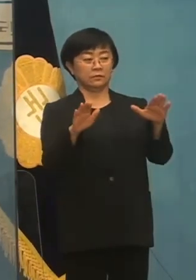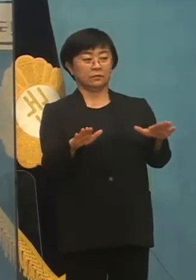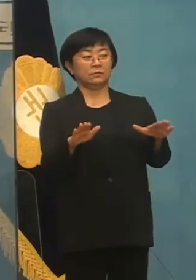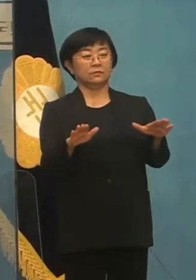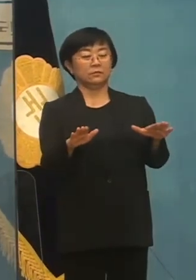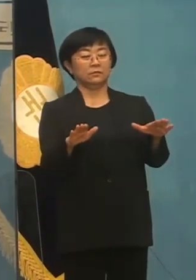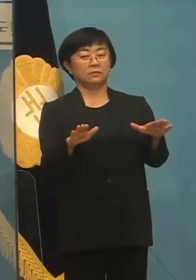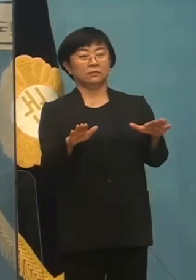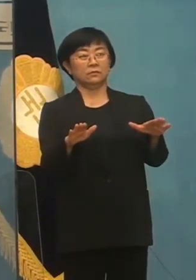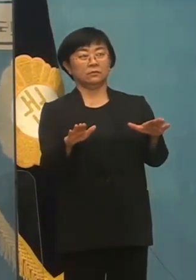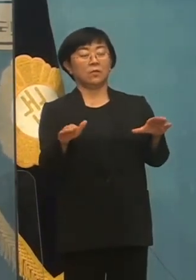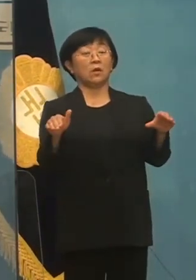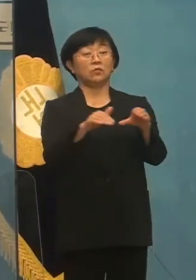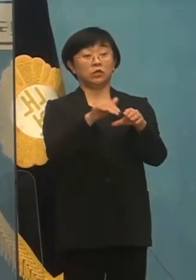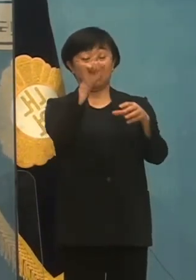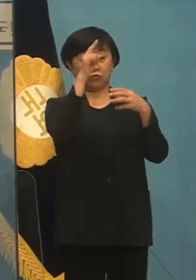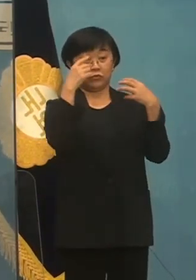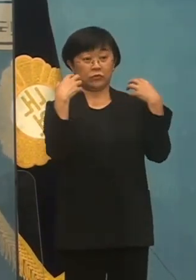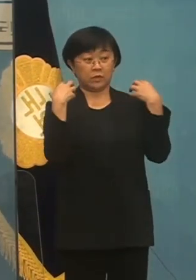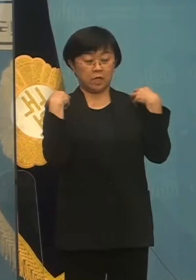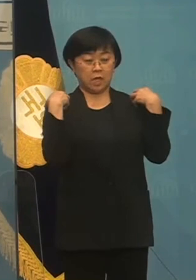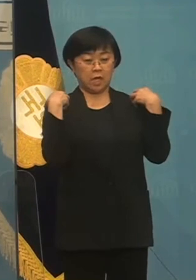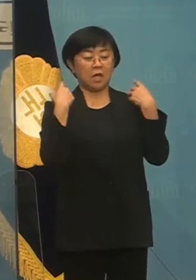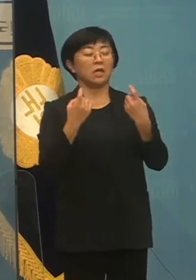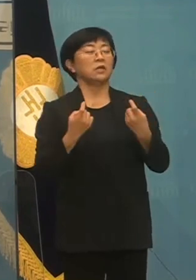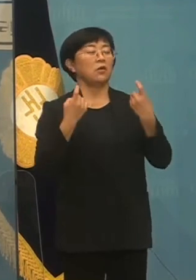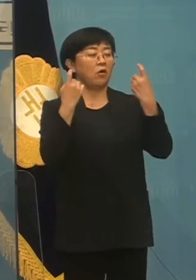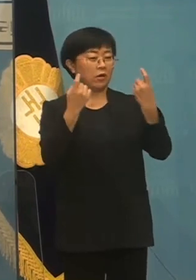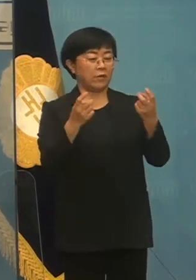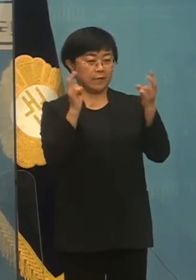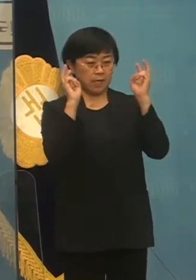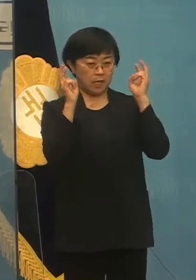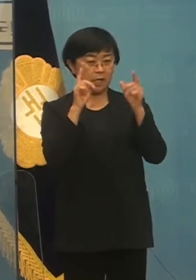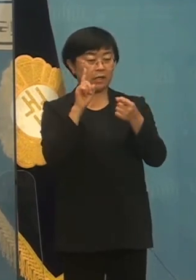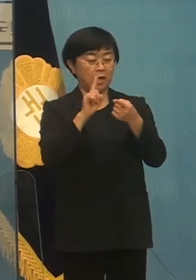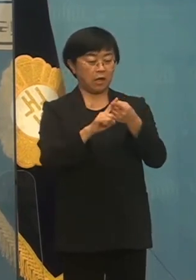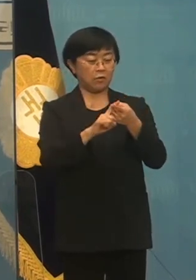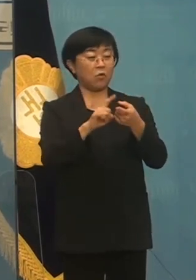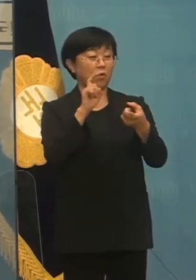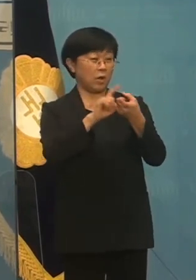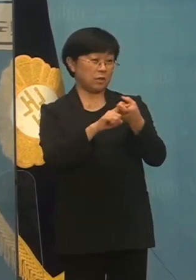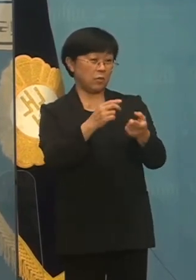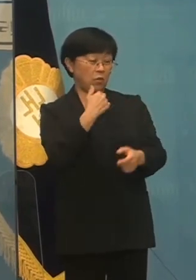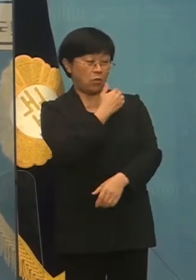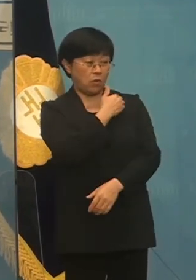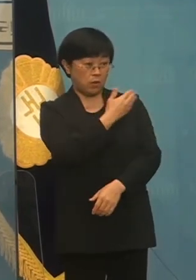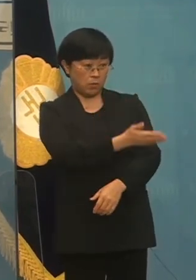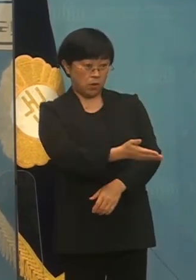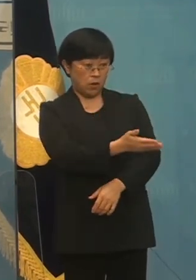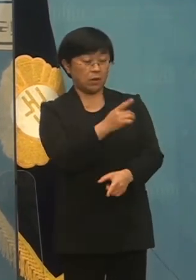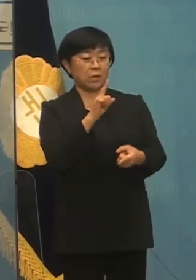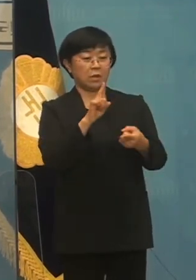오늘은 우리 문재인 정부의 여행업에 대한 무관심, 문해측에 대한